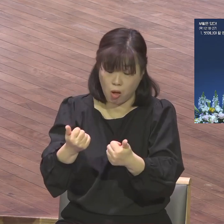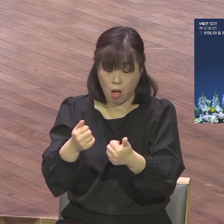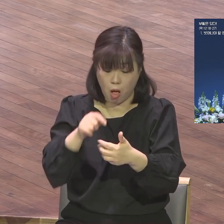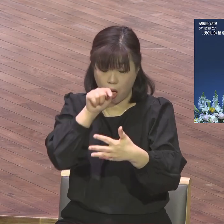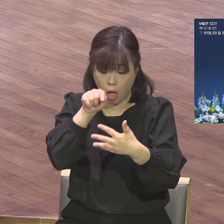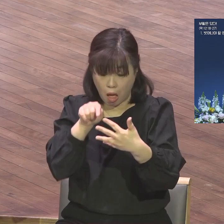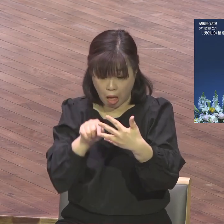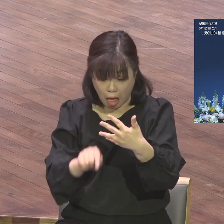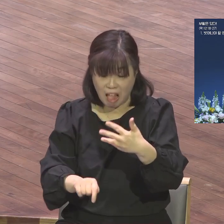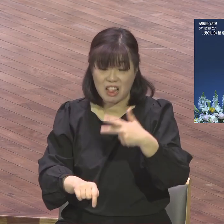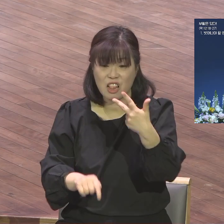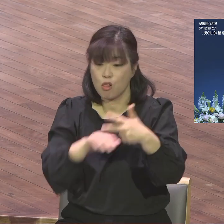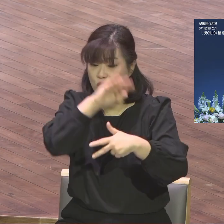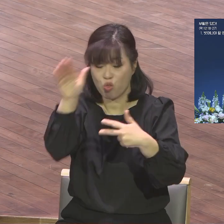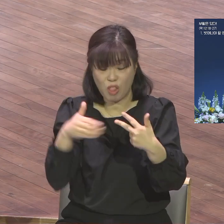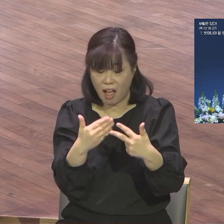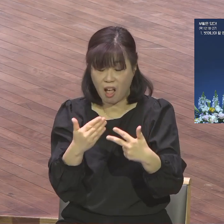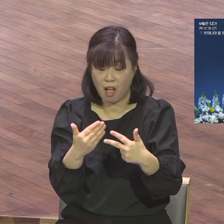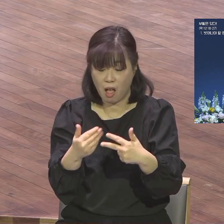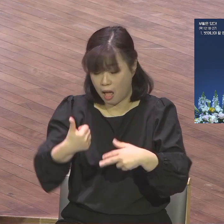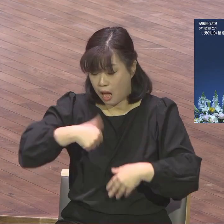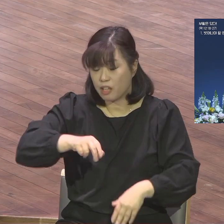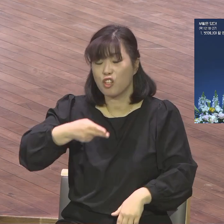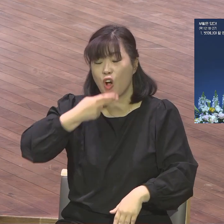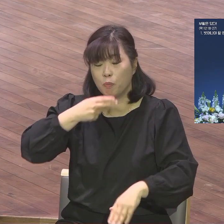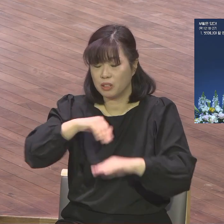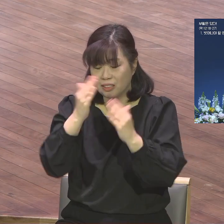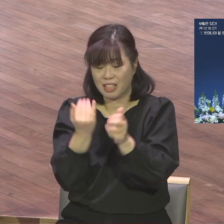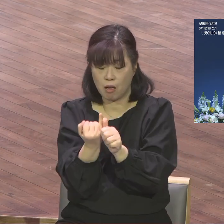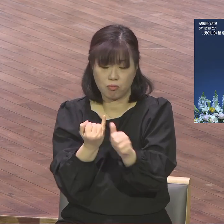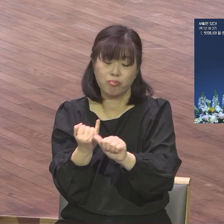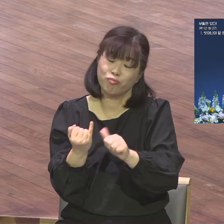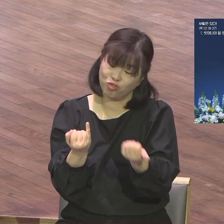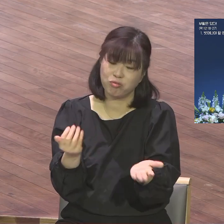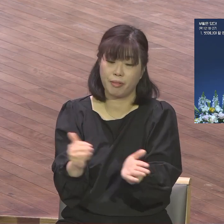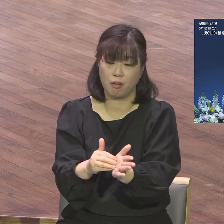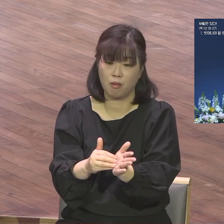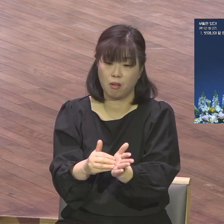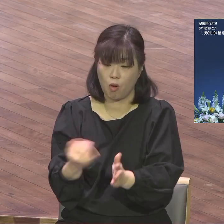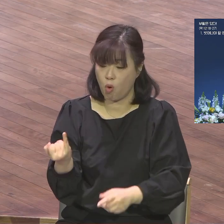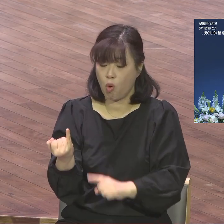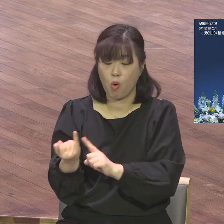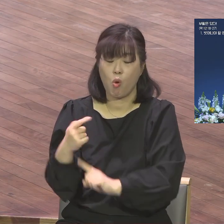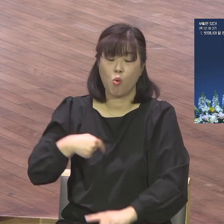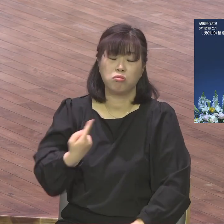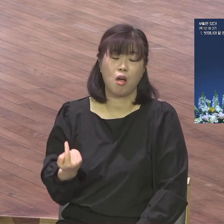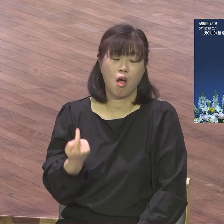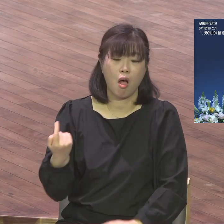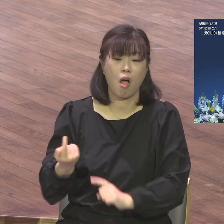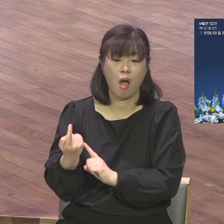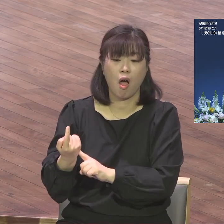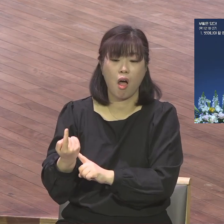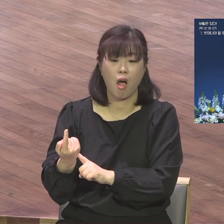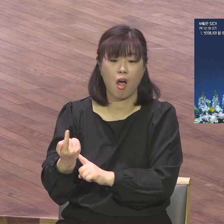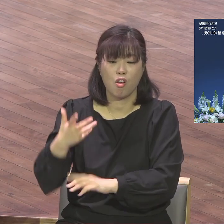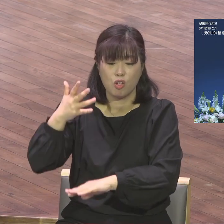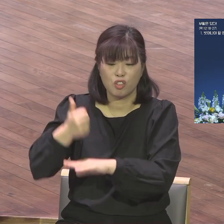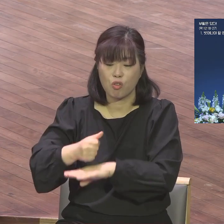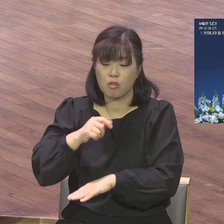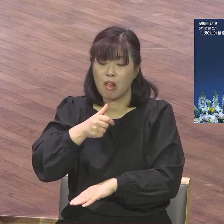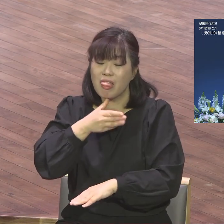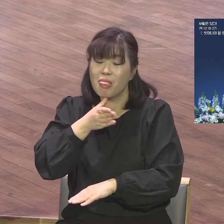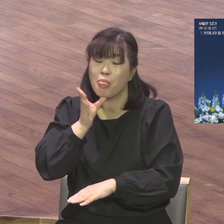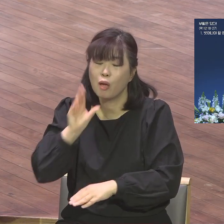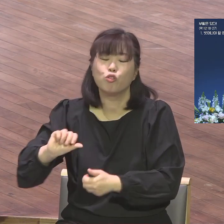그리고 다 죽었고 그 여자도 죽었다. 그러면 이들이 이제 다 이 한 여자를 지었는데